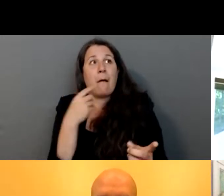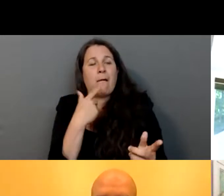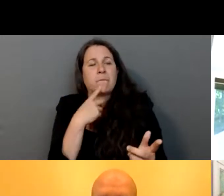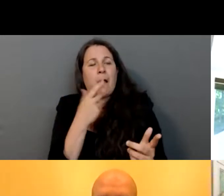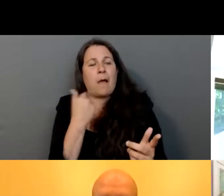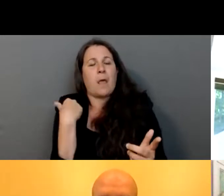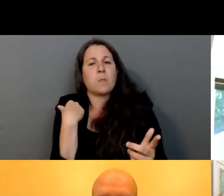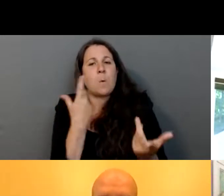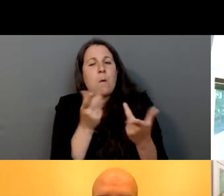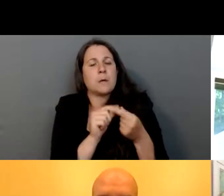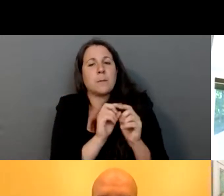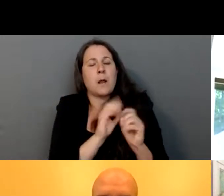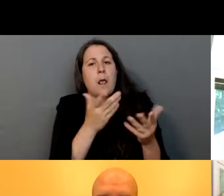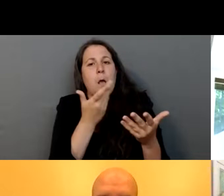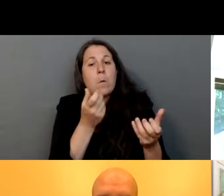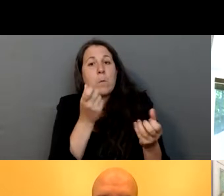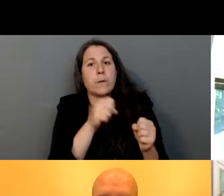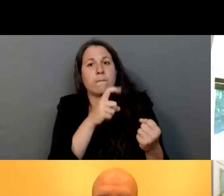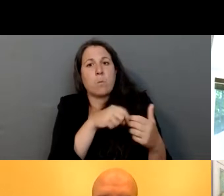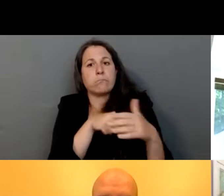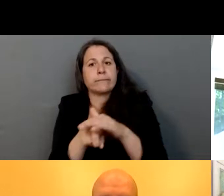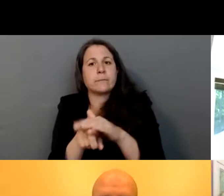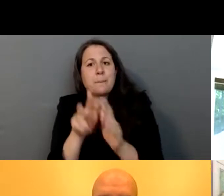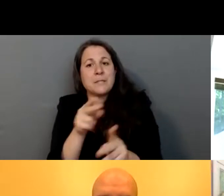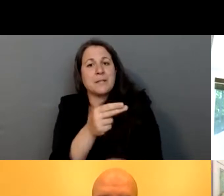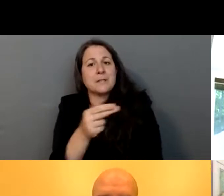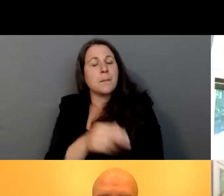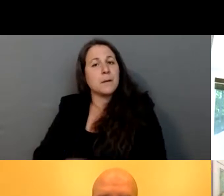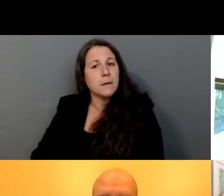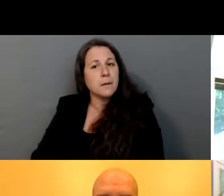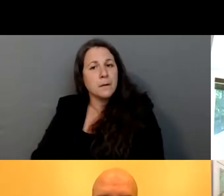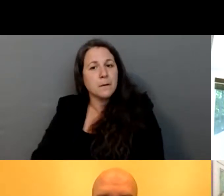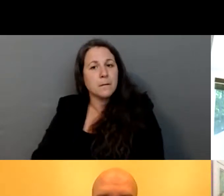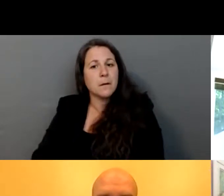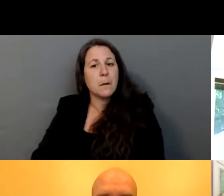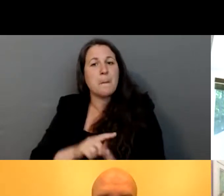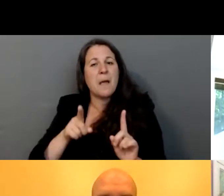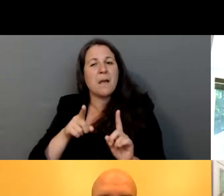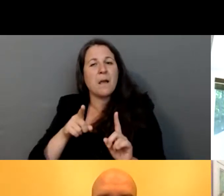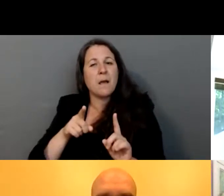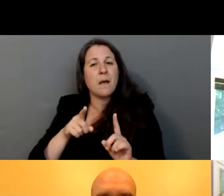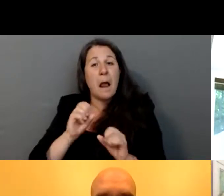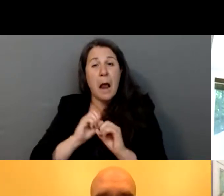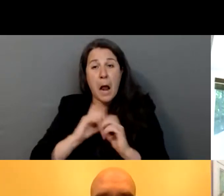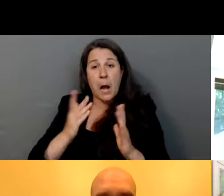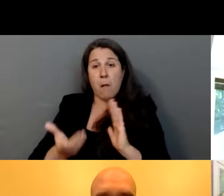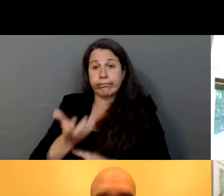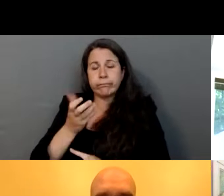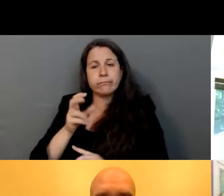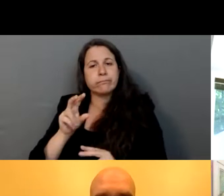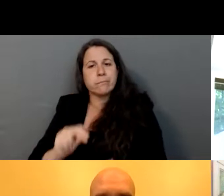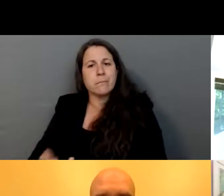là, les personnes handicapées dans ça, parce qu'elles le font déjà. Est-ce que c'est clairement nommé? Non, pas vraiment. Tu sais, je pense que